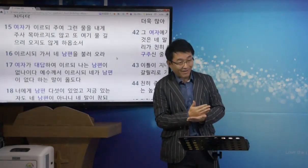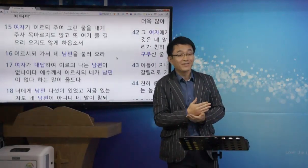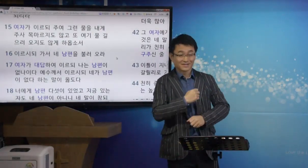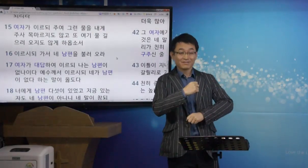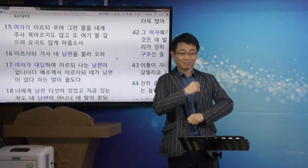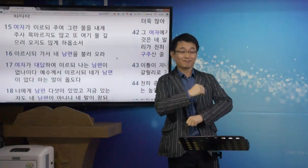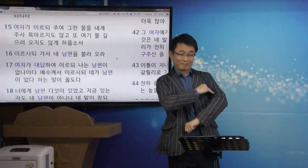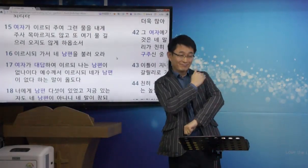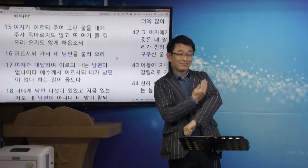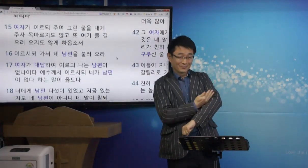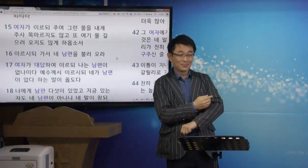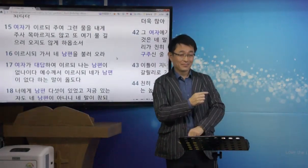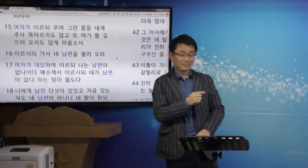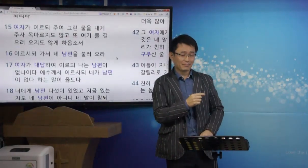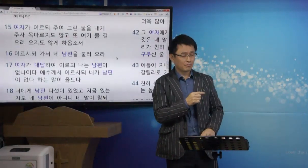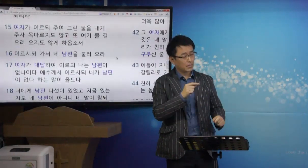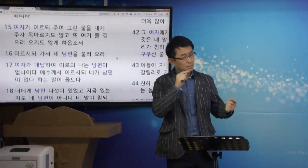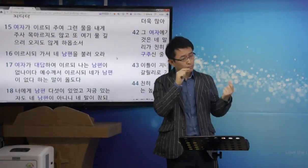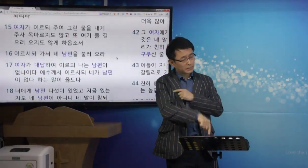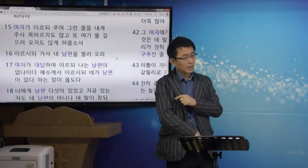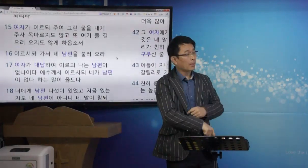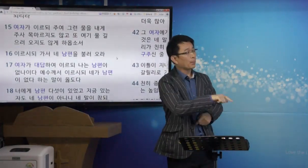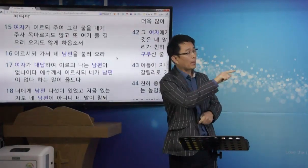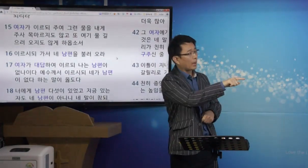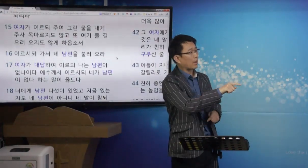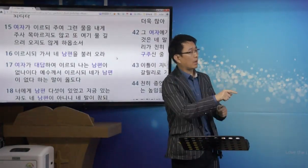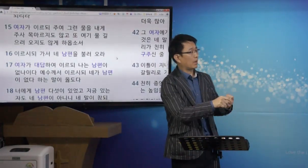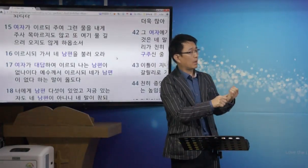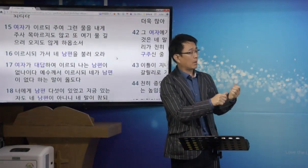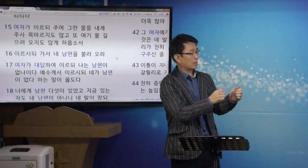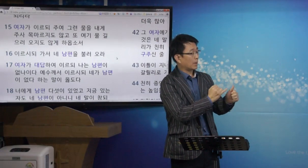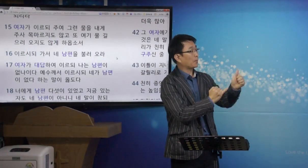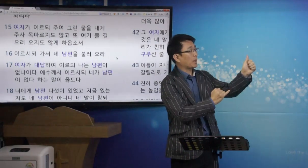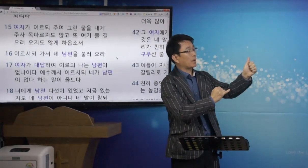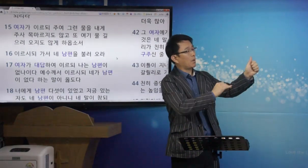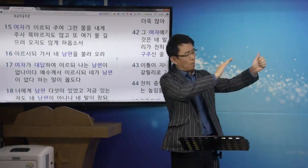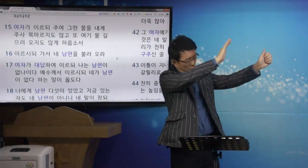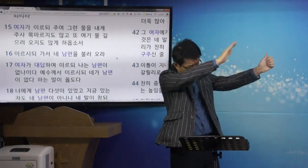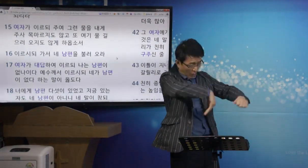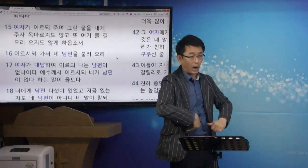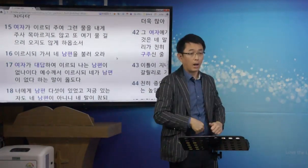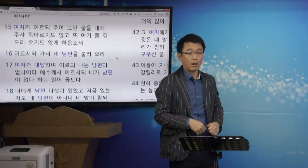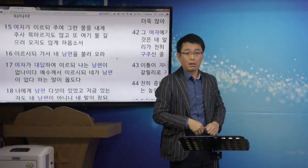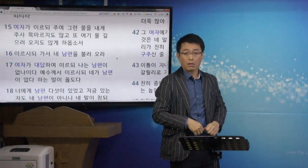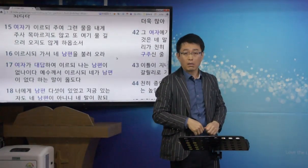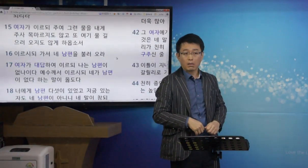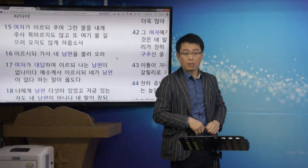줄까 말까에 대한 그 대답이겠죠. 그런데 갑자기 내 남편을 불러와라.